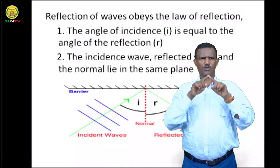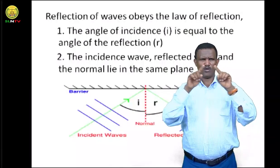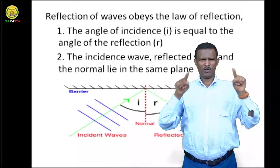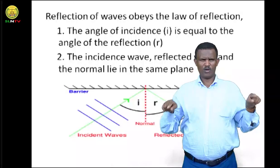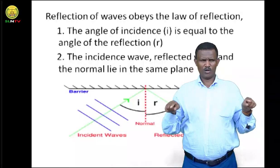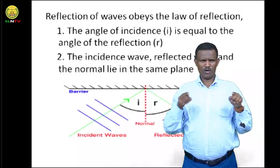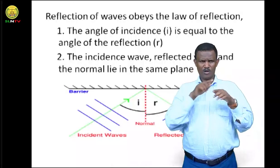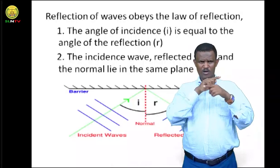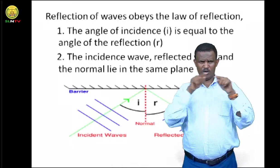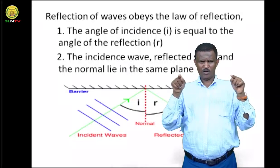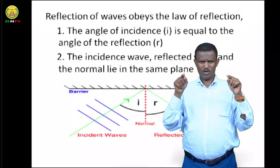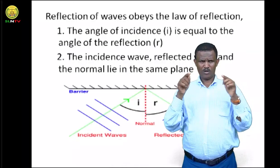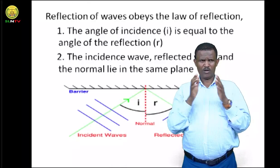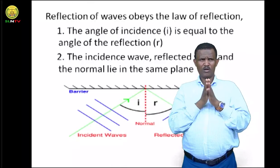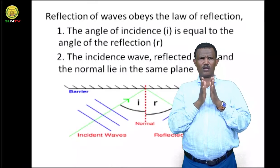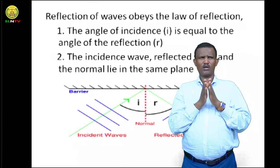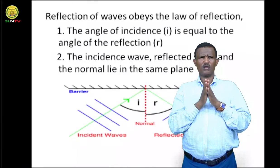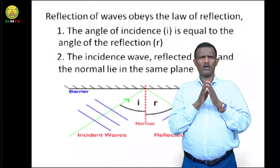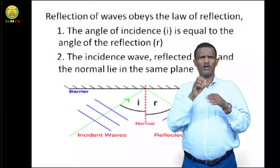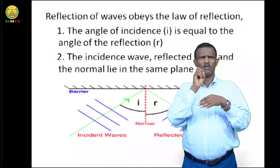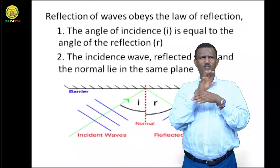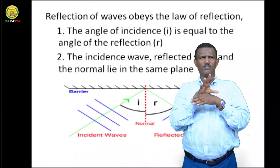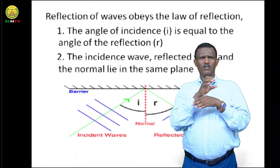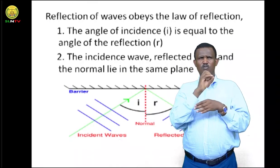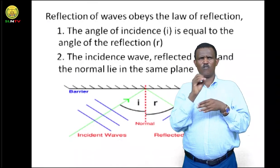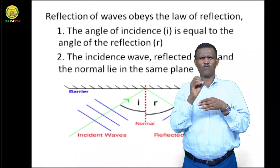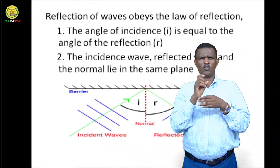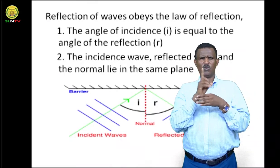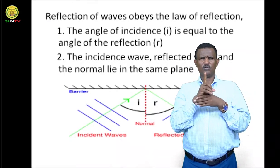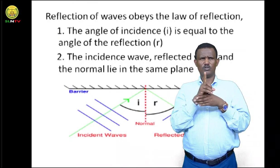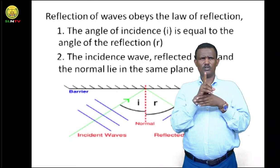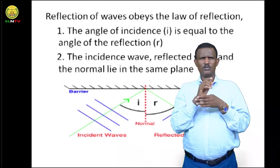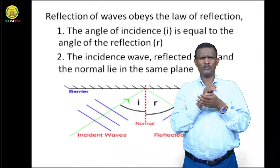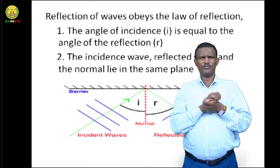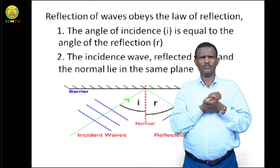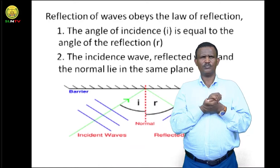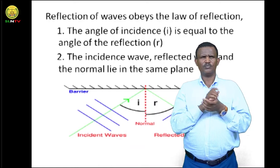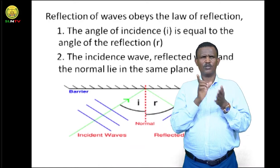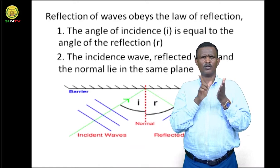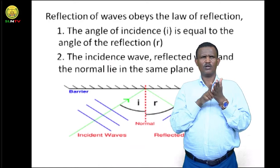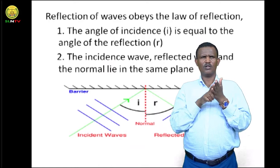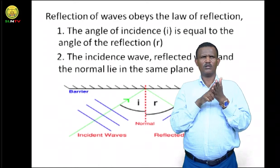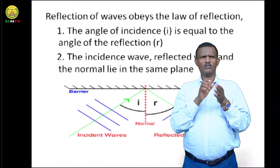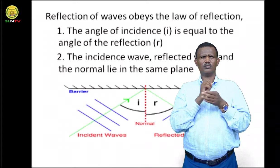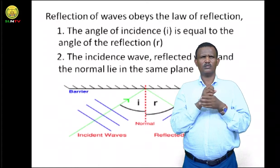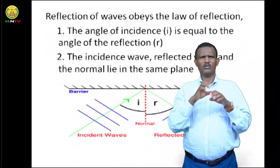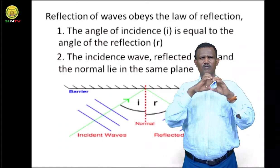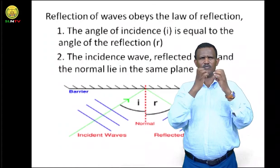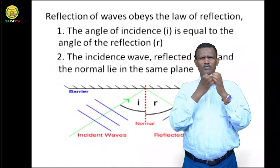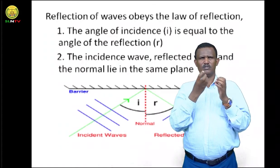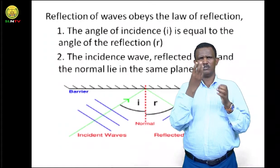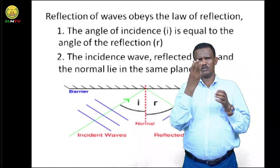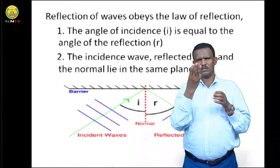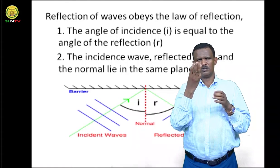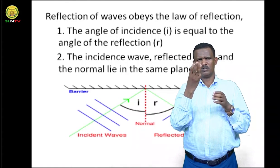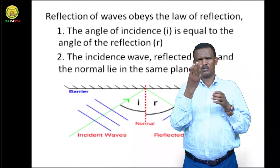reflection-ka weefku wuxuu fuliyaa sharcigii loo yaqaanay law of reflection eed ku soo aragtay fasalka saddexaad